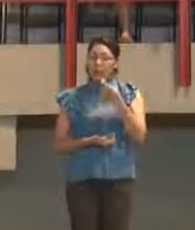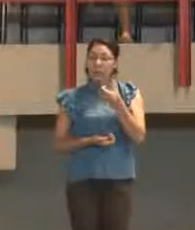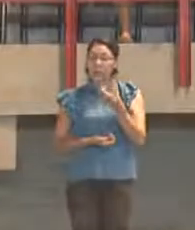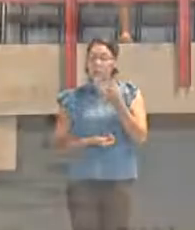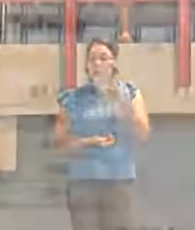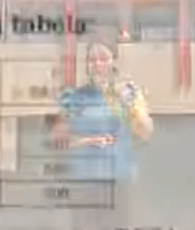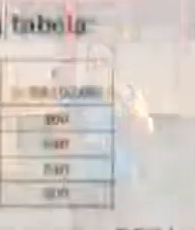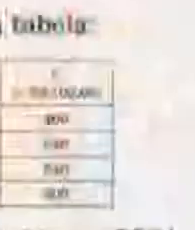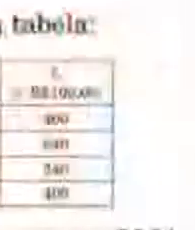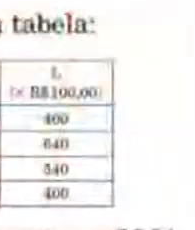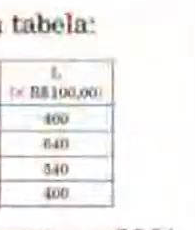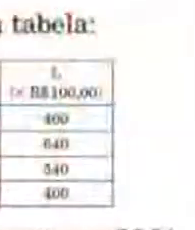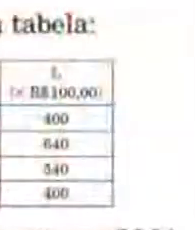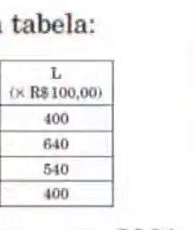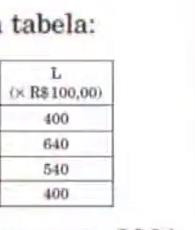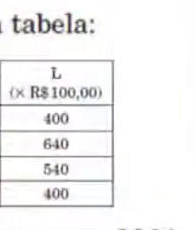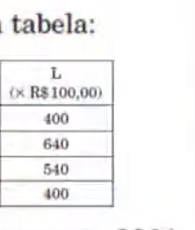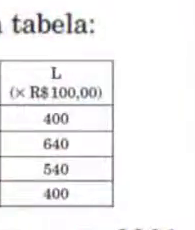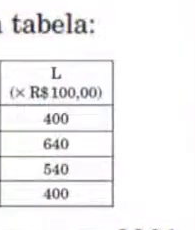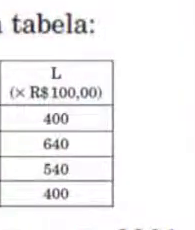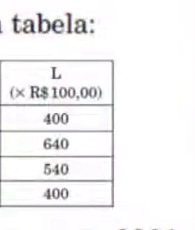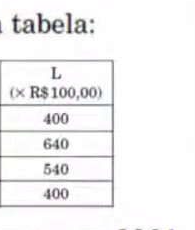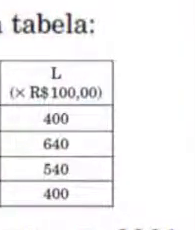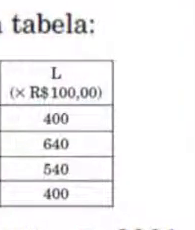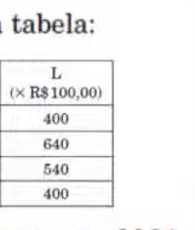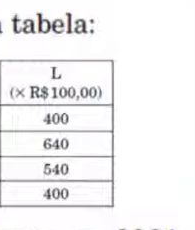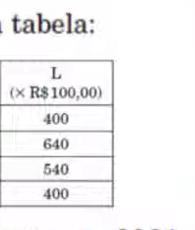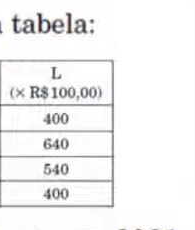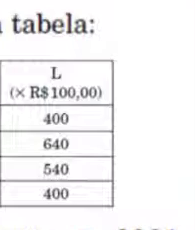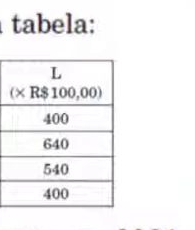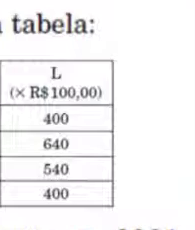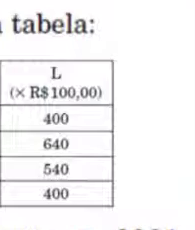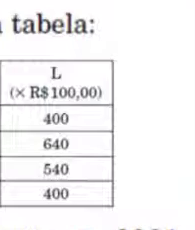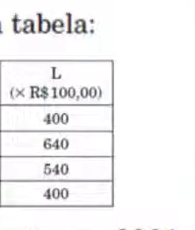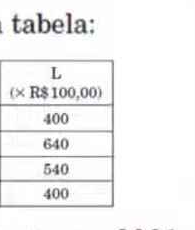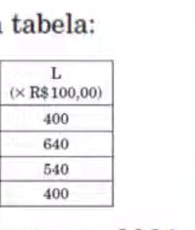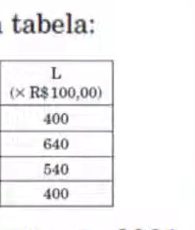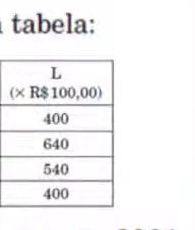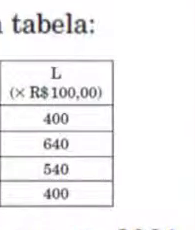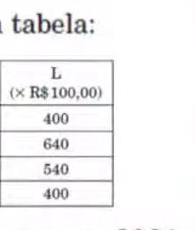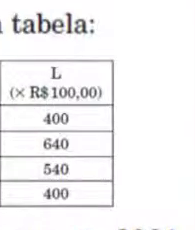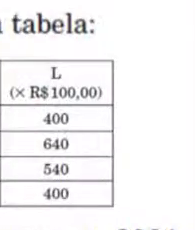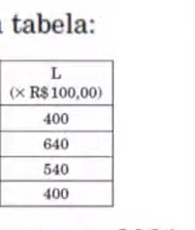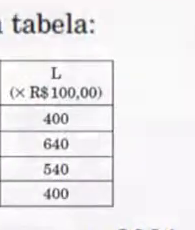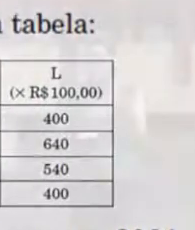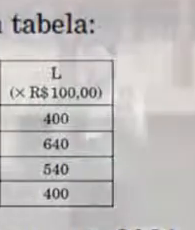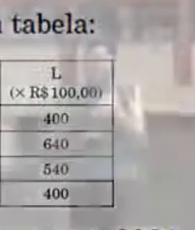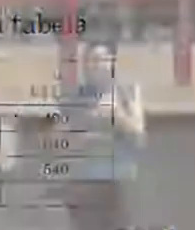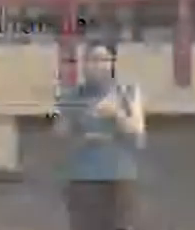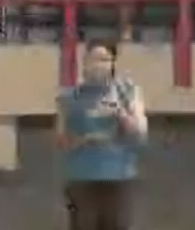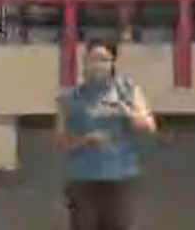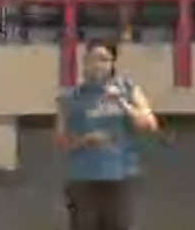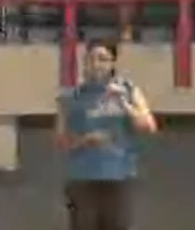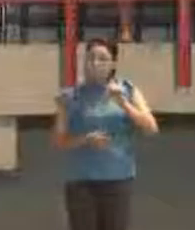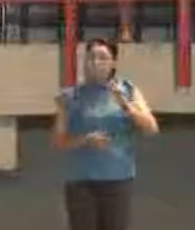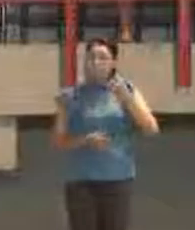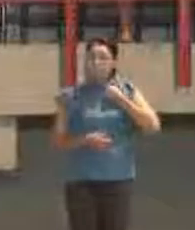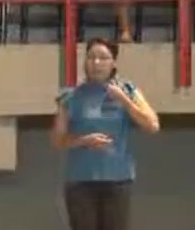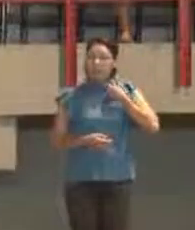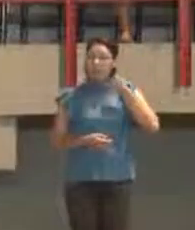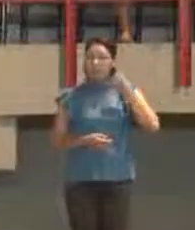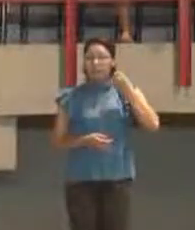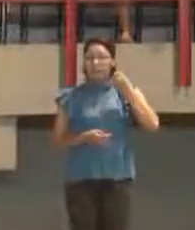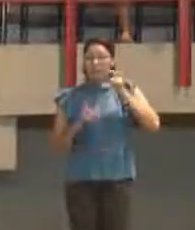640, o ano de 2001. E a alternativa que vai trazer essa resposta, ó, é